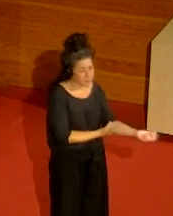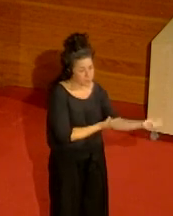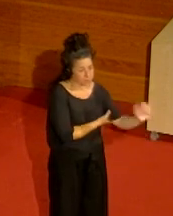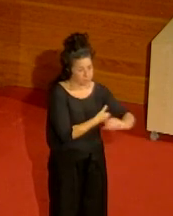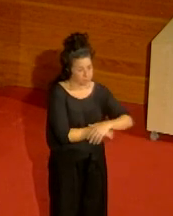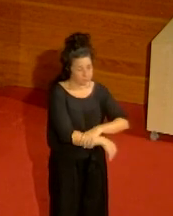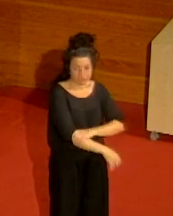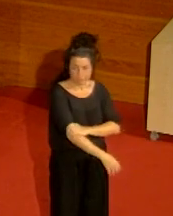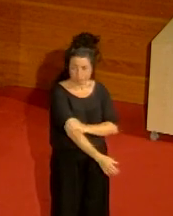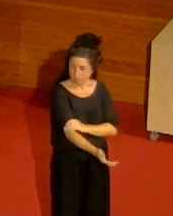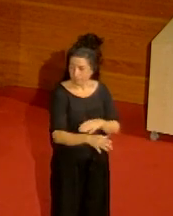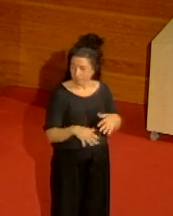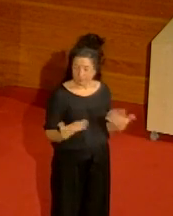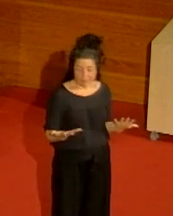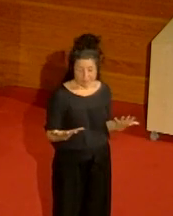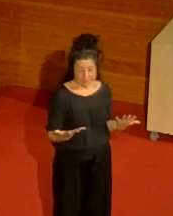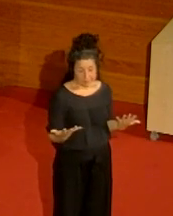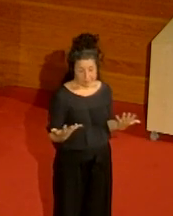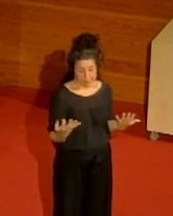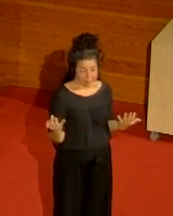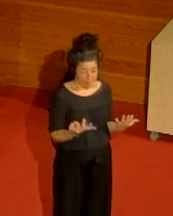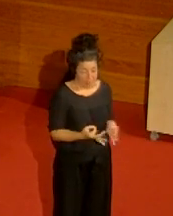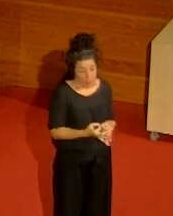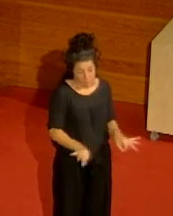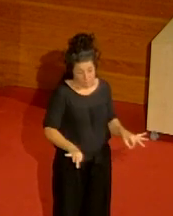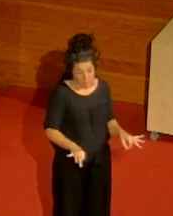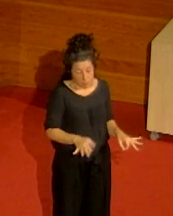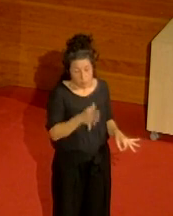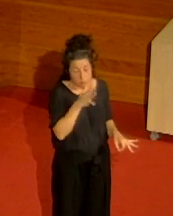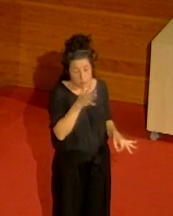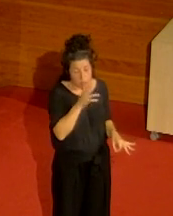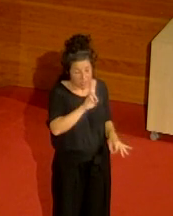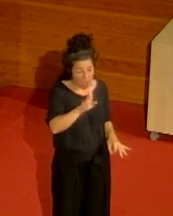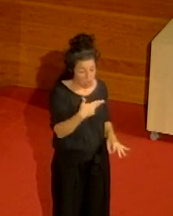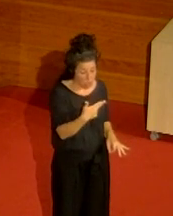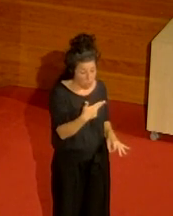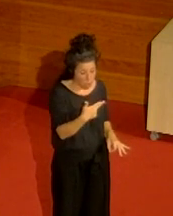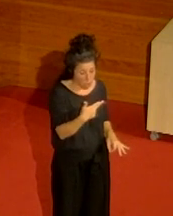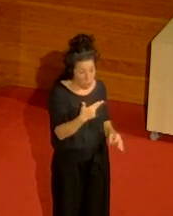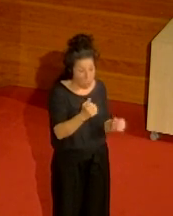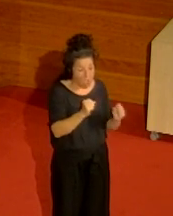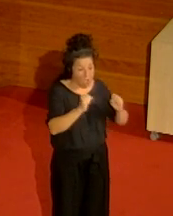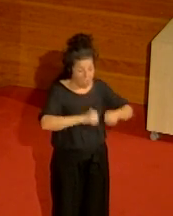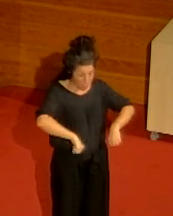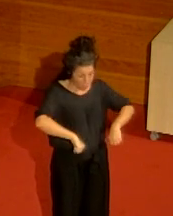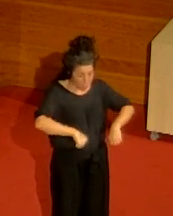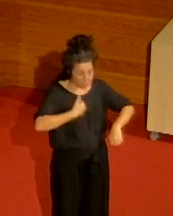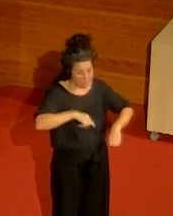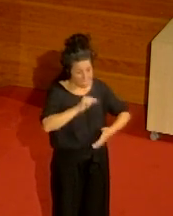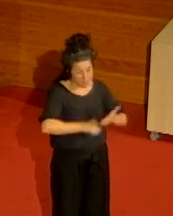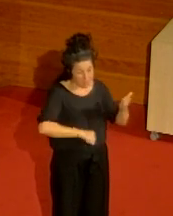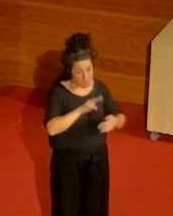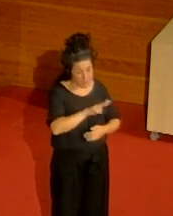bueno se deberían haber conformado Porque en los acuerdos de oslo y afirmaron quedarse con el 22% de la tierra y ahora